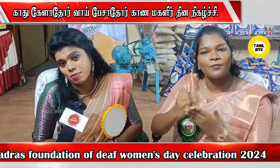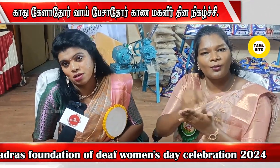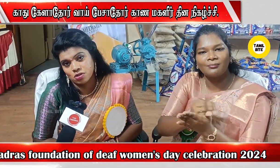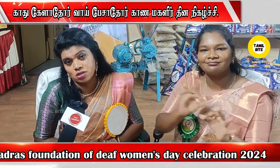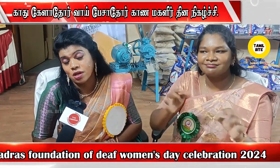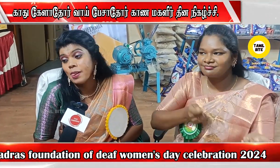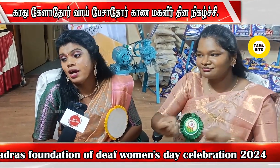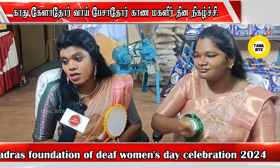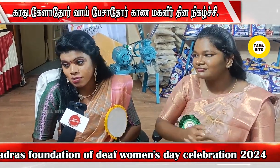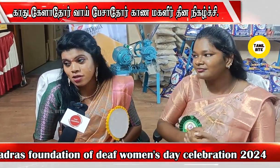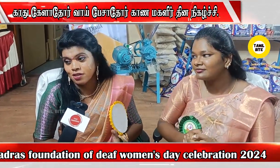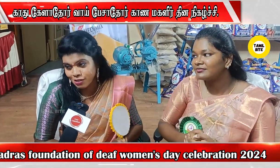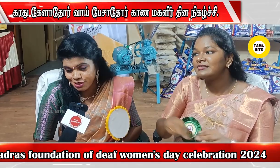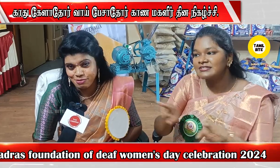pergi ambil tu. Hari mari anda bertemu.